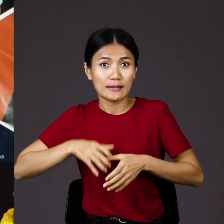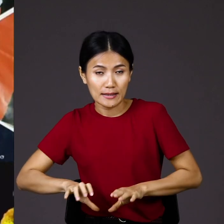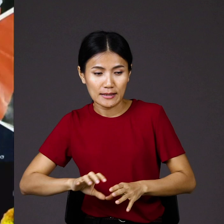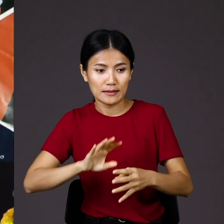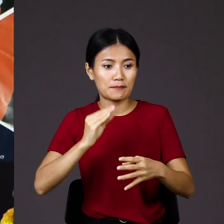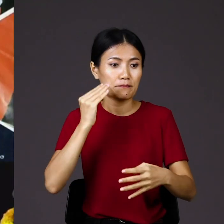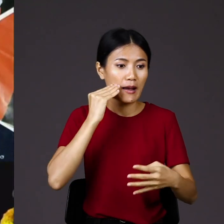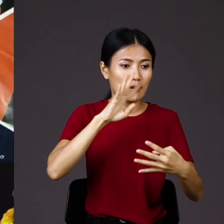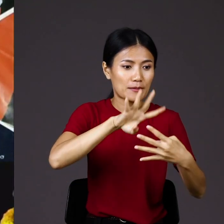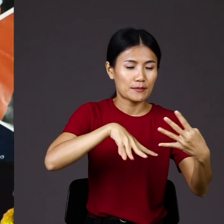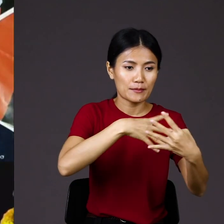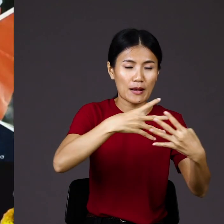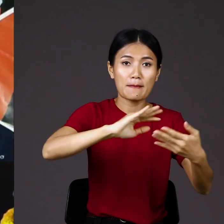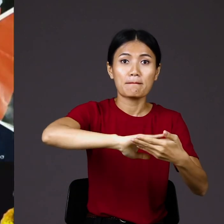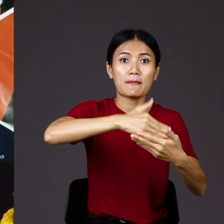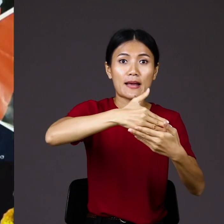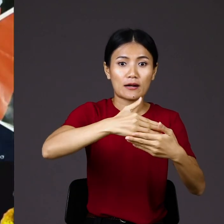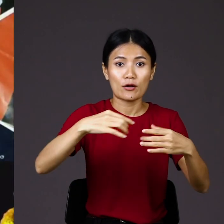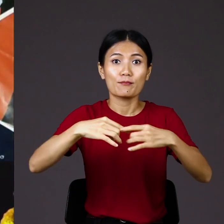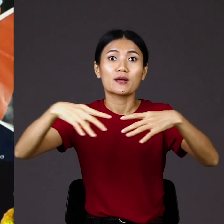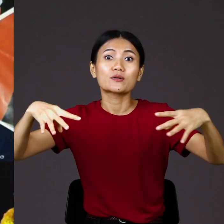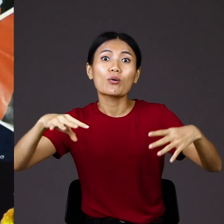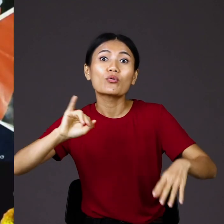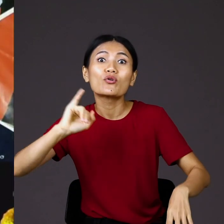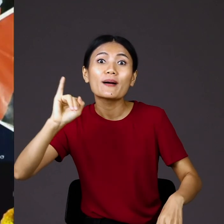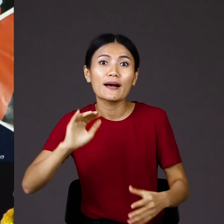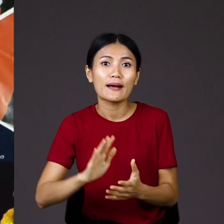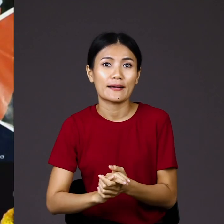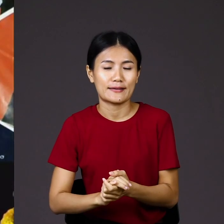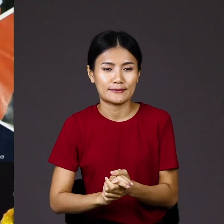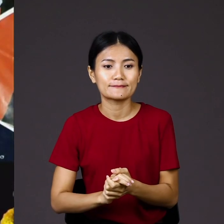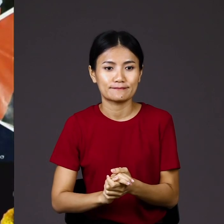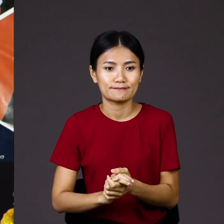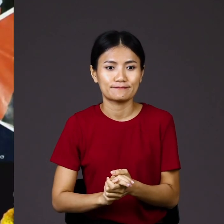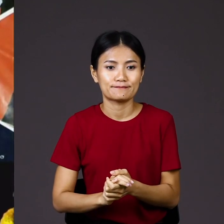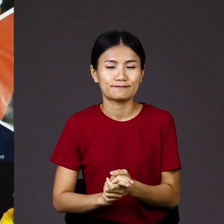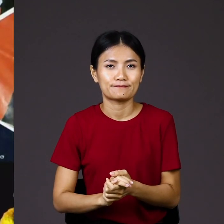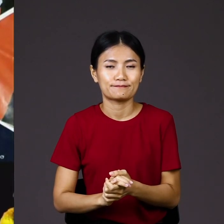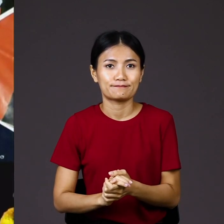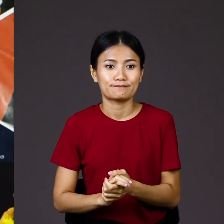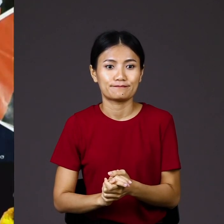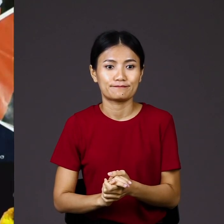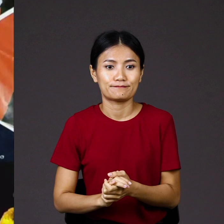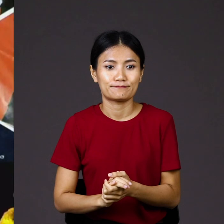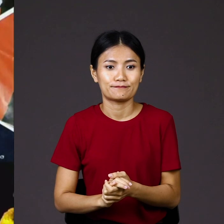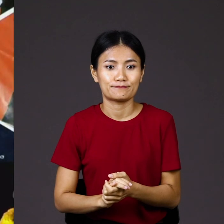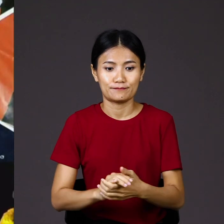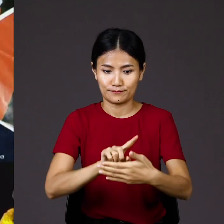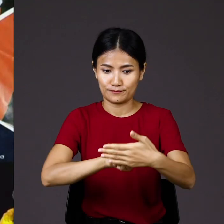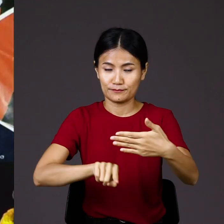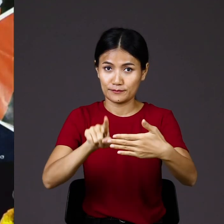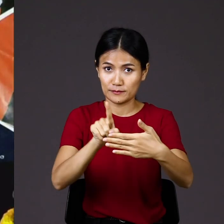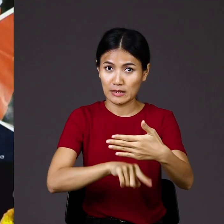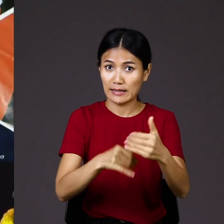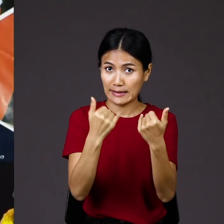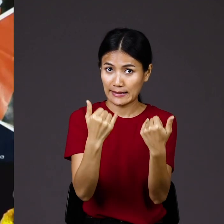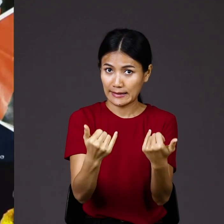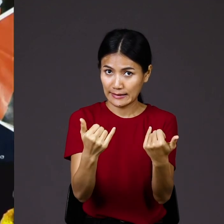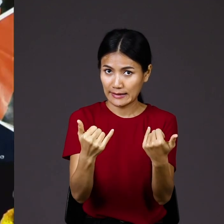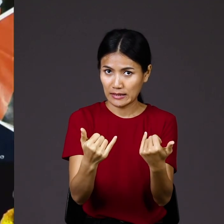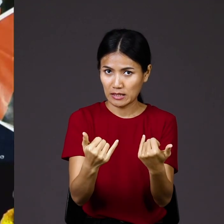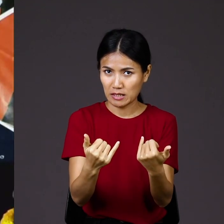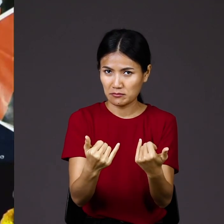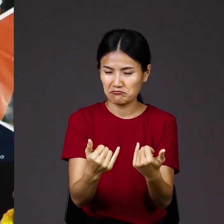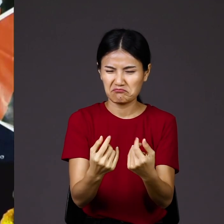ากับทะเบียนบ้านที่ไม่ตรงกันตัวอยู่ที่หนึ่งแต่ทะเบียนบ้านอยู่อีกที่หนึ่งครั้งนี้การเลือกตั้งครั้